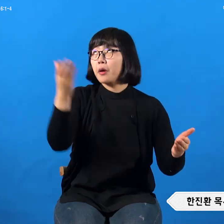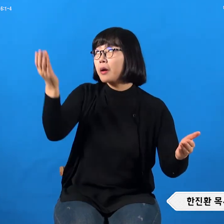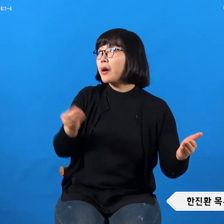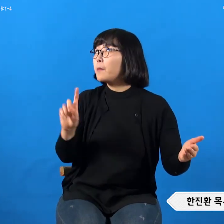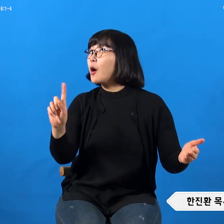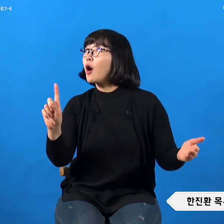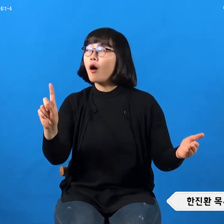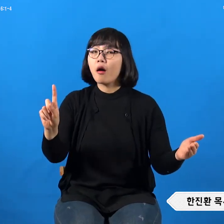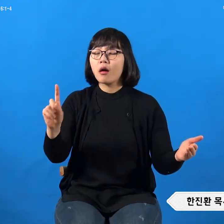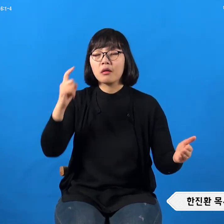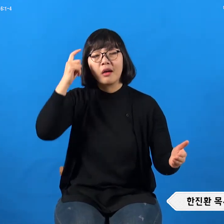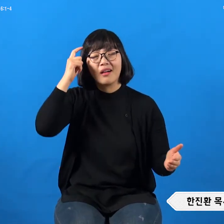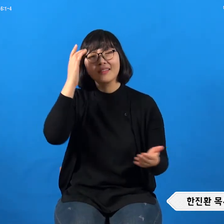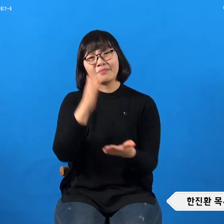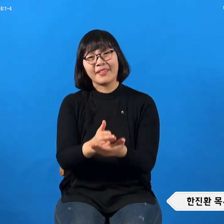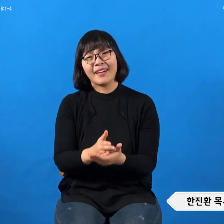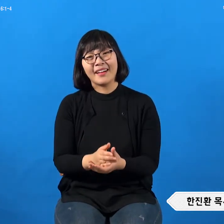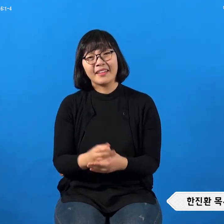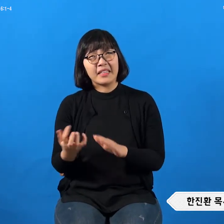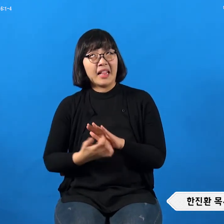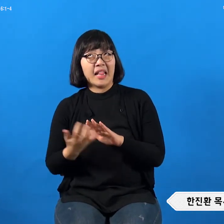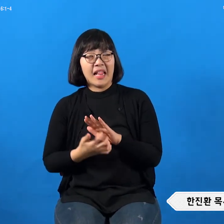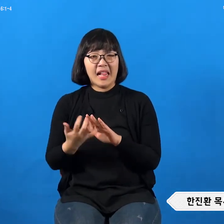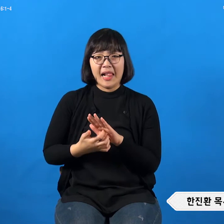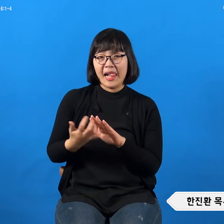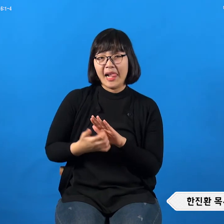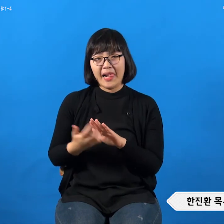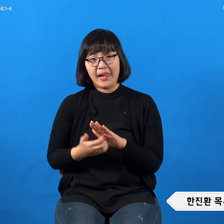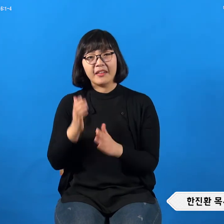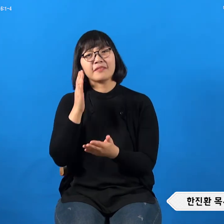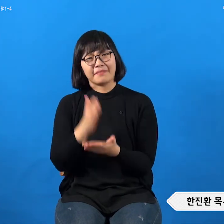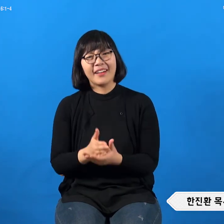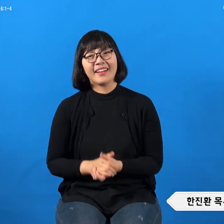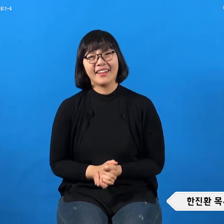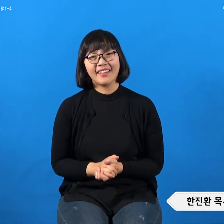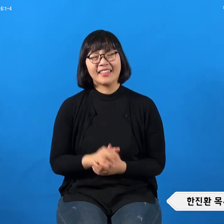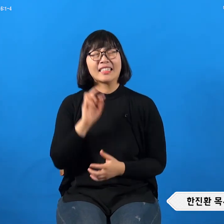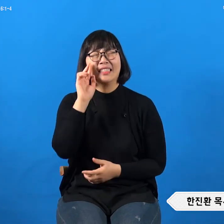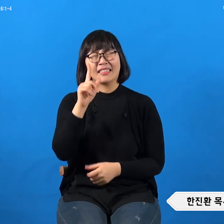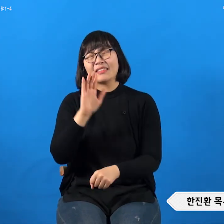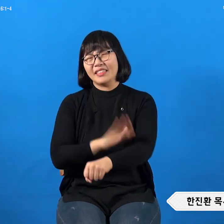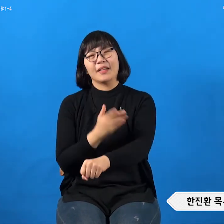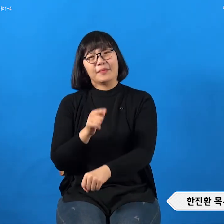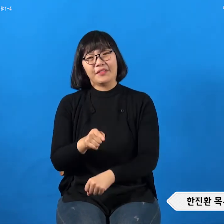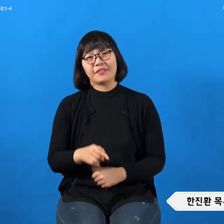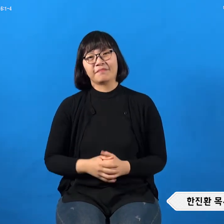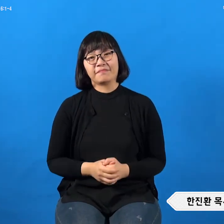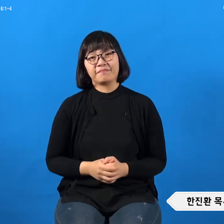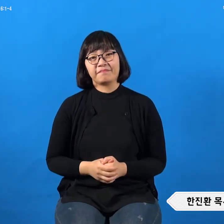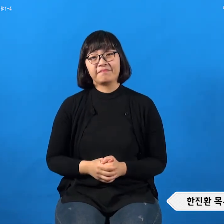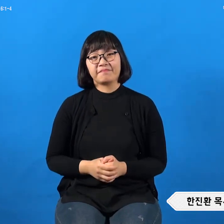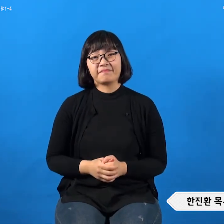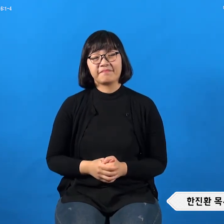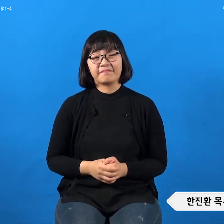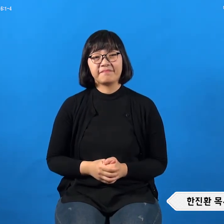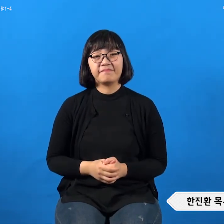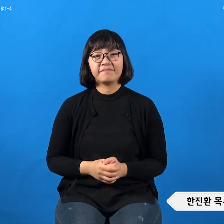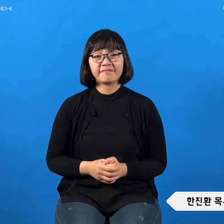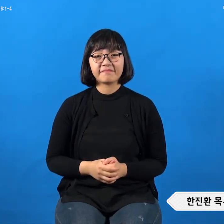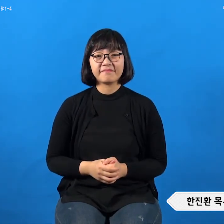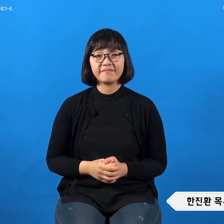동기가 그건 잘못된 것이죠. 그런 계산적으로 그냥 조건부로 이렇게 하는 것은 그게 기복신앙이고 잘못된